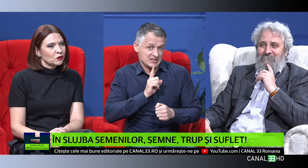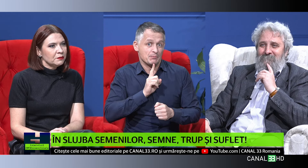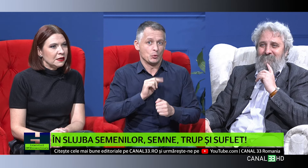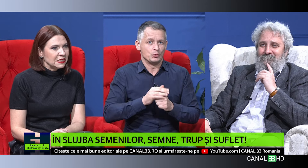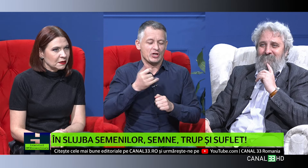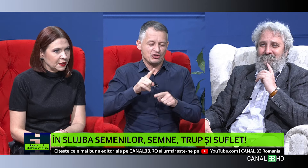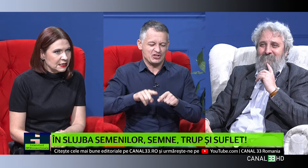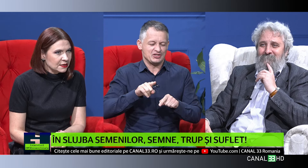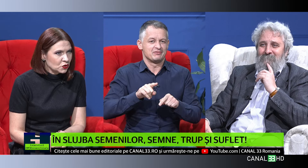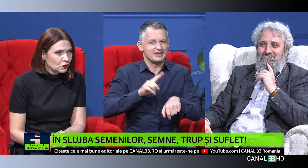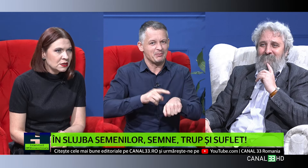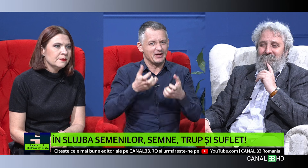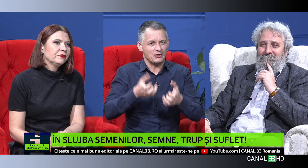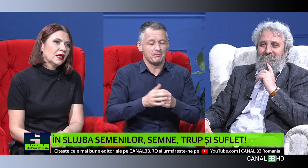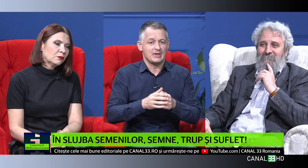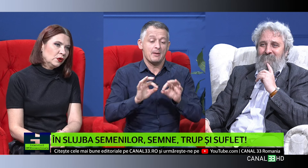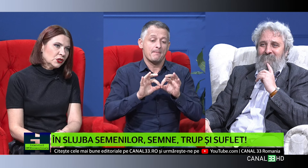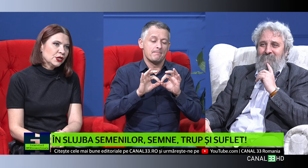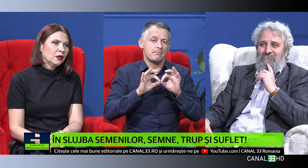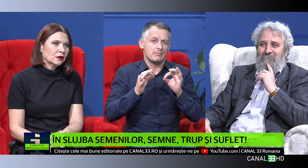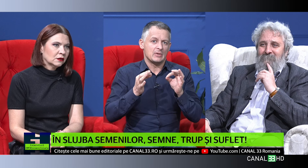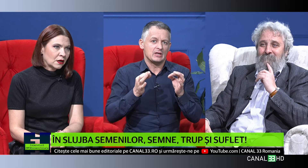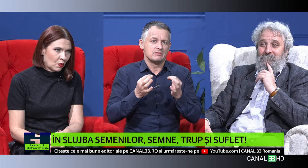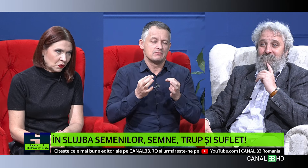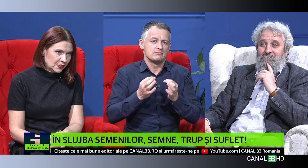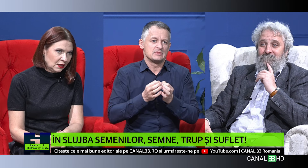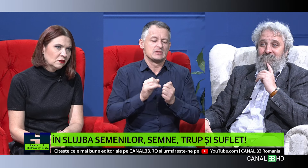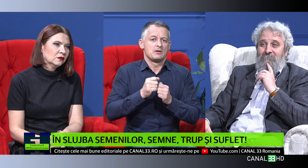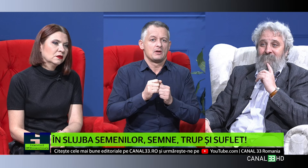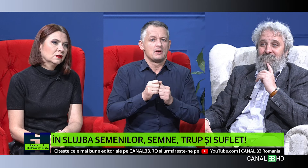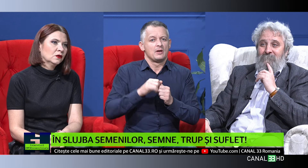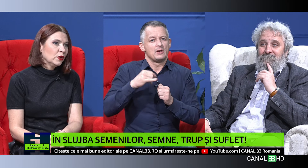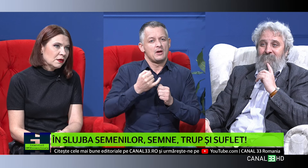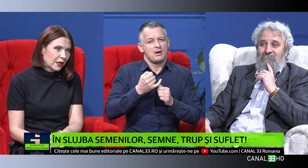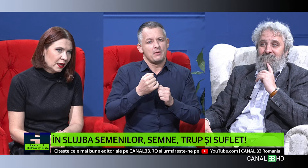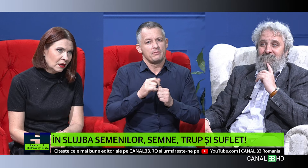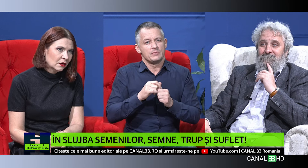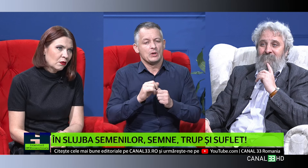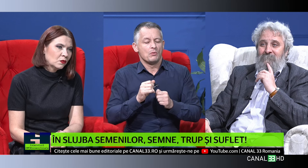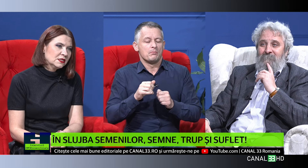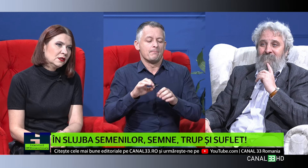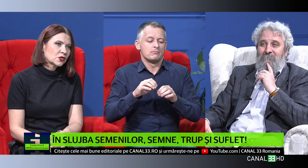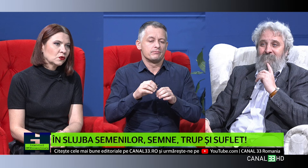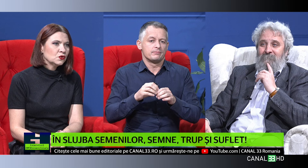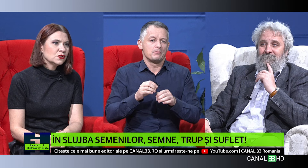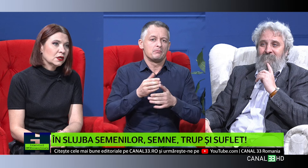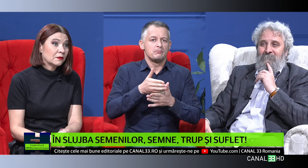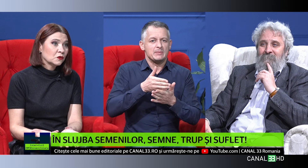într-o familie mixtă. Părinții sunt surzi, dar bunicii au auzit, unchii mei au auzit și atunci am